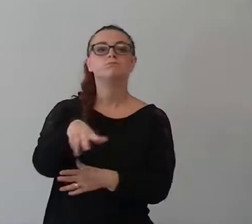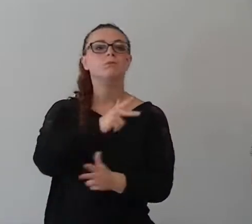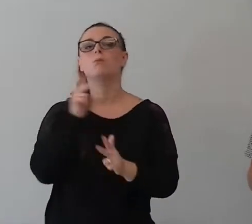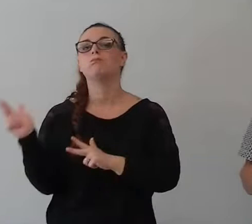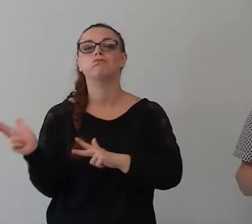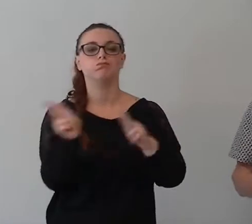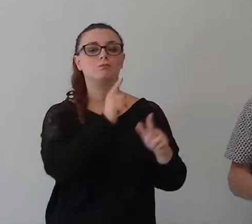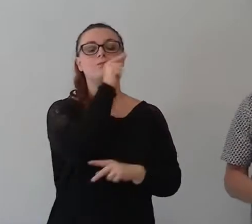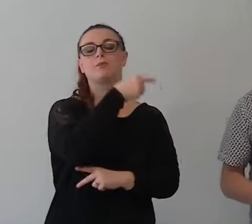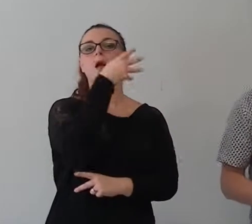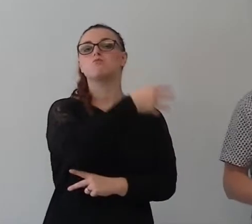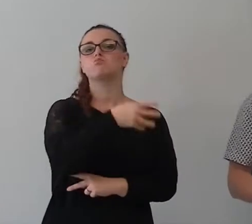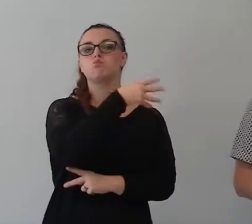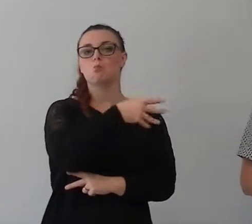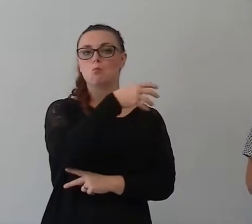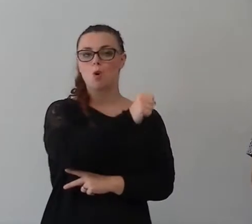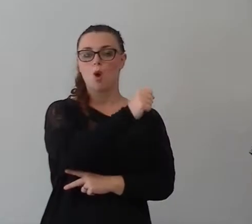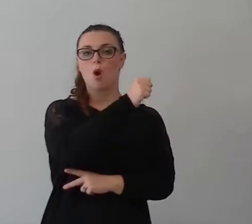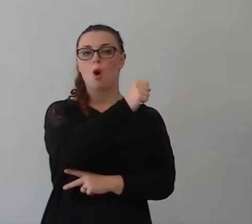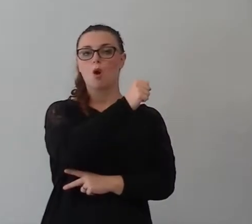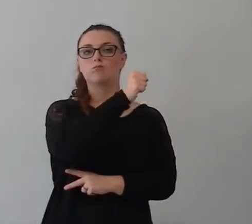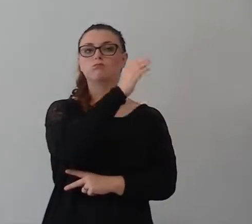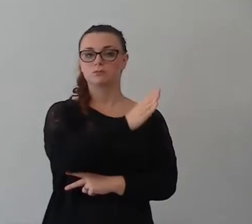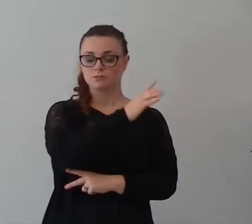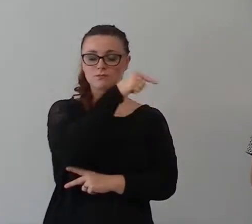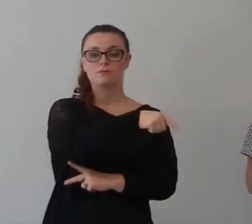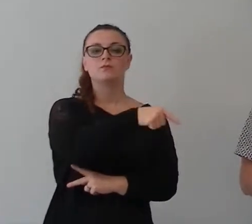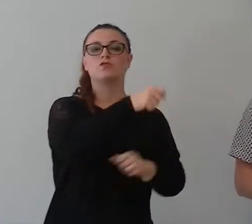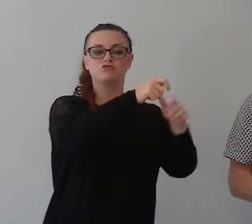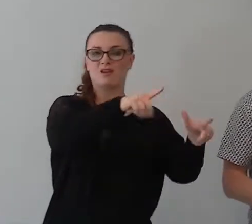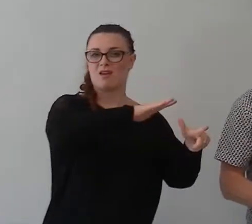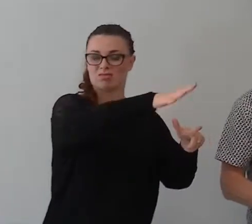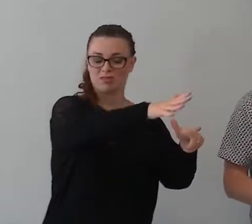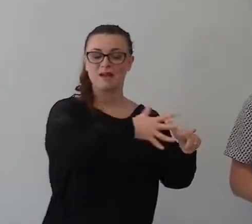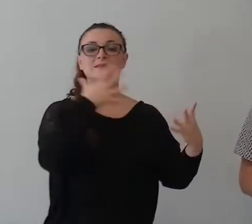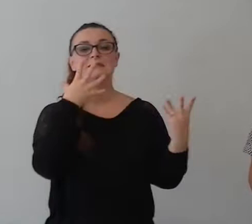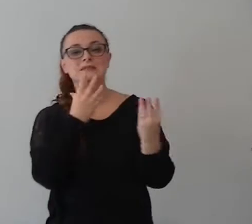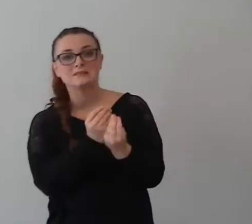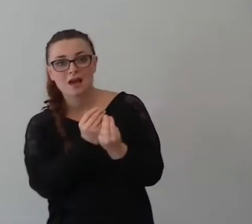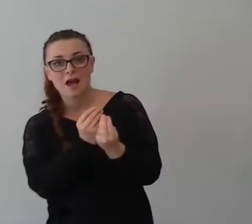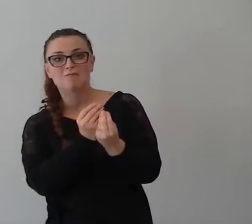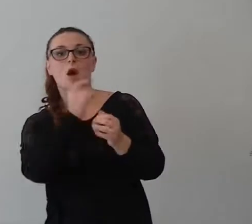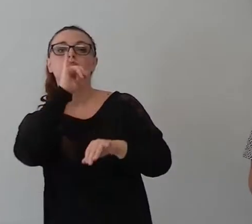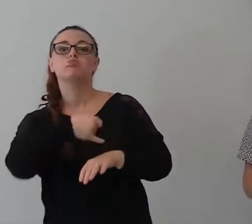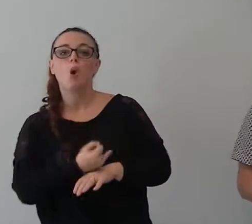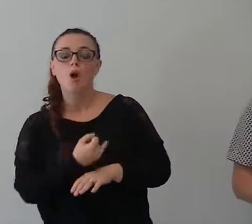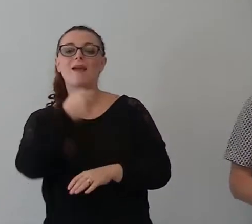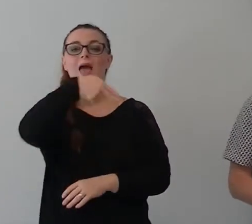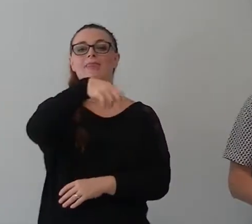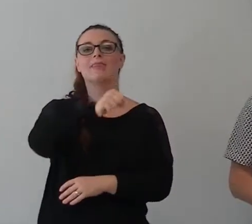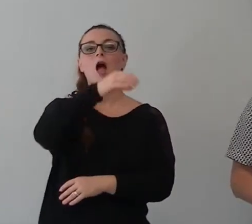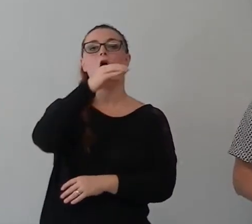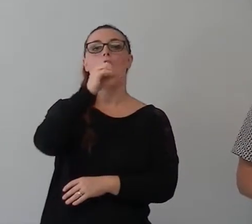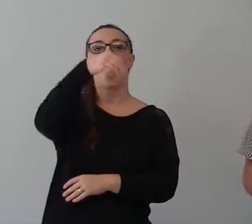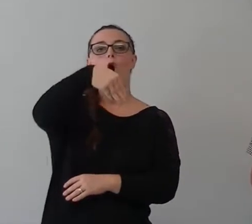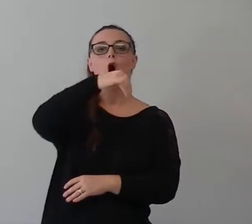assieme alla figlia Naomi, che significa dolce, e ai due figli Mahlon, che